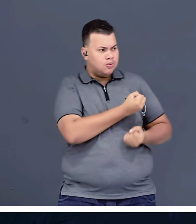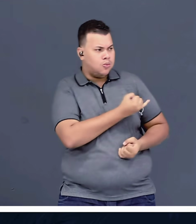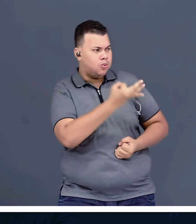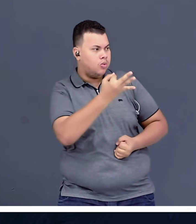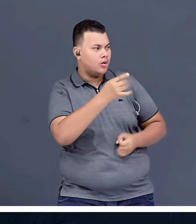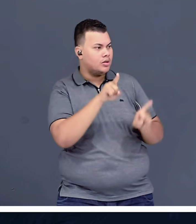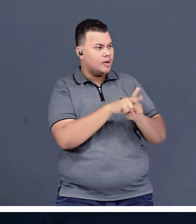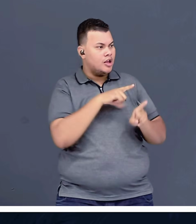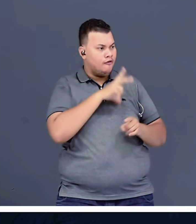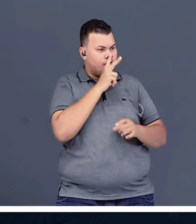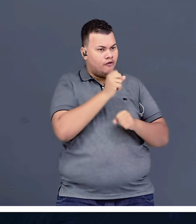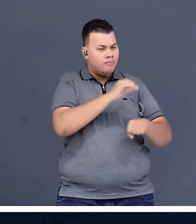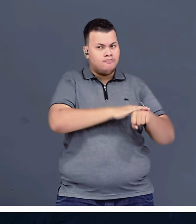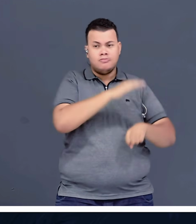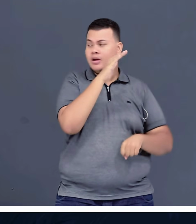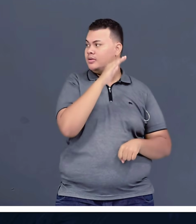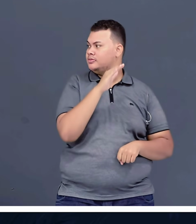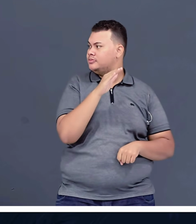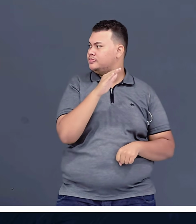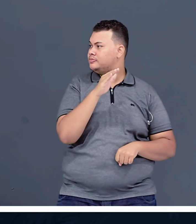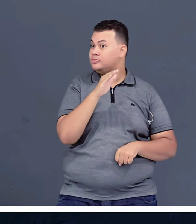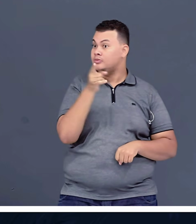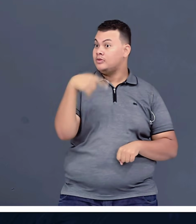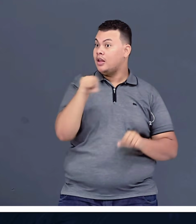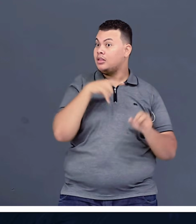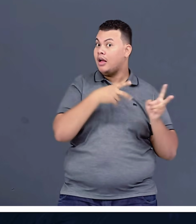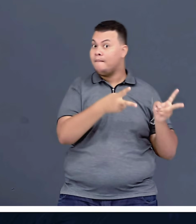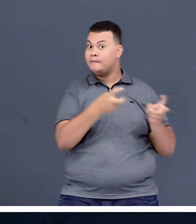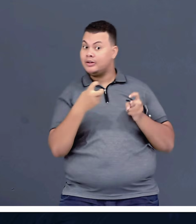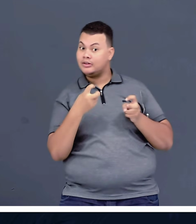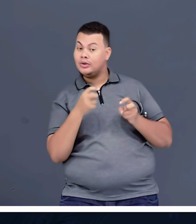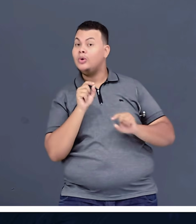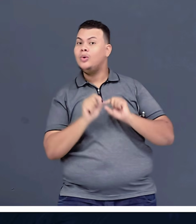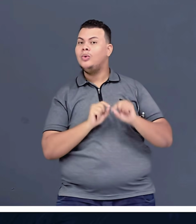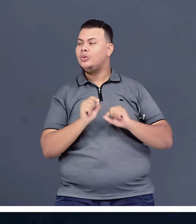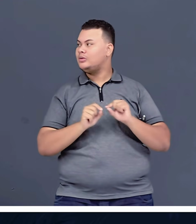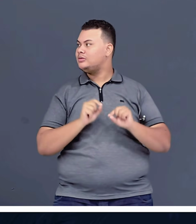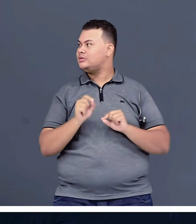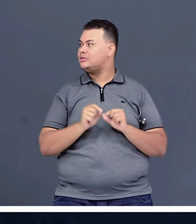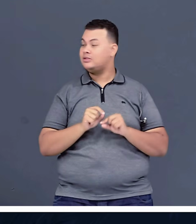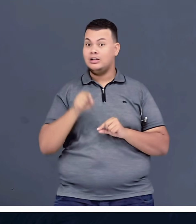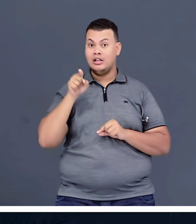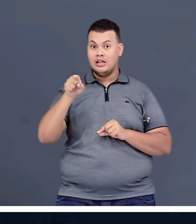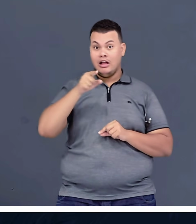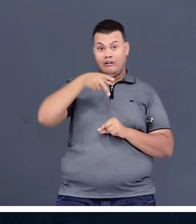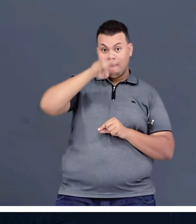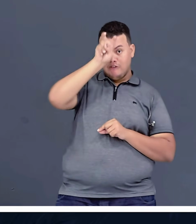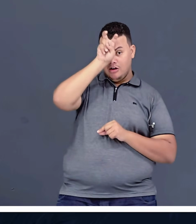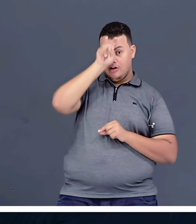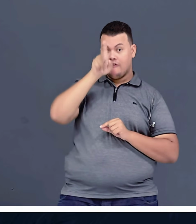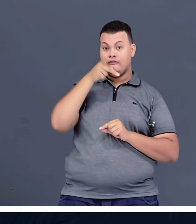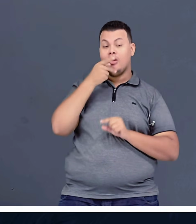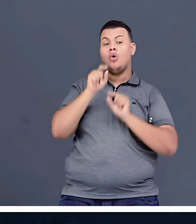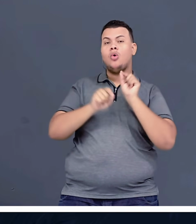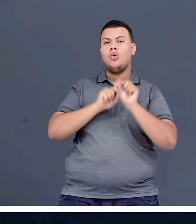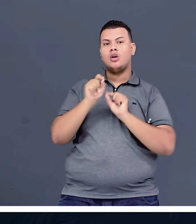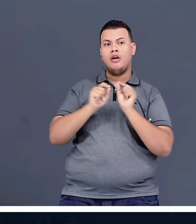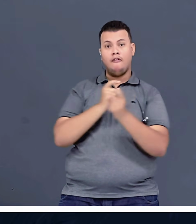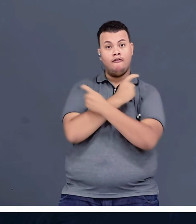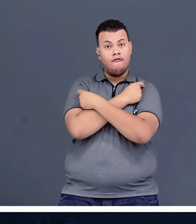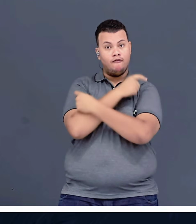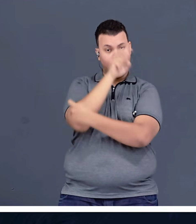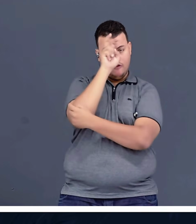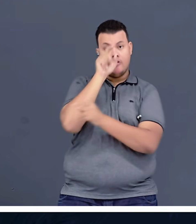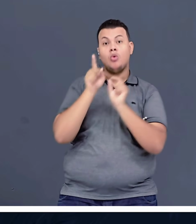mais fortes que nós. Percebe? O faraó está dizendo com todas as letras